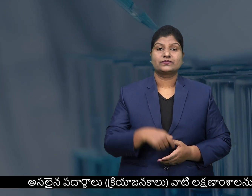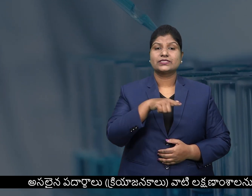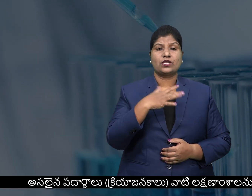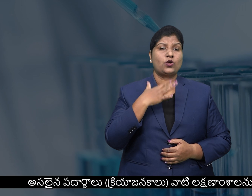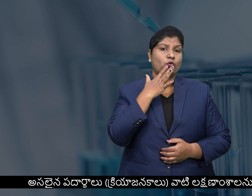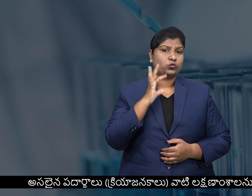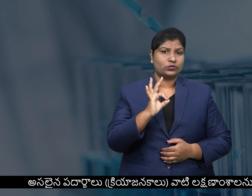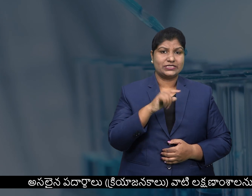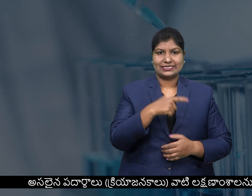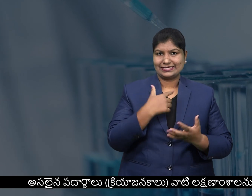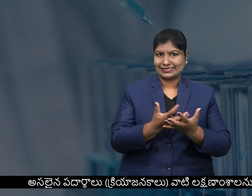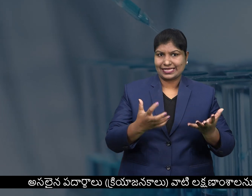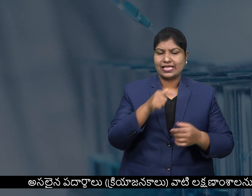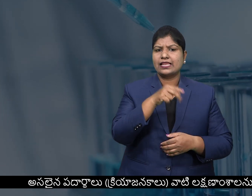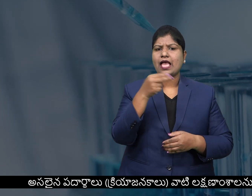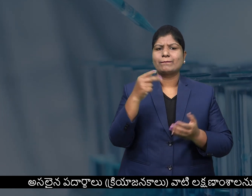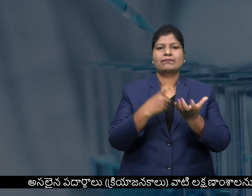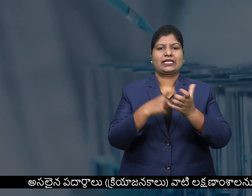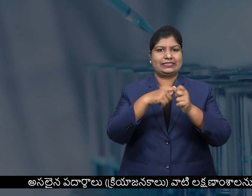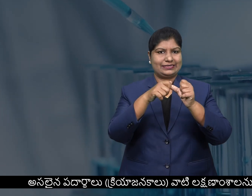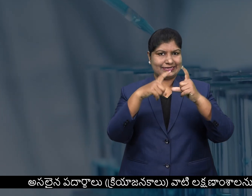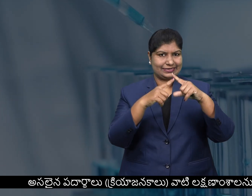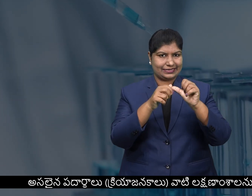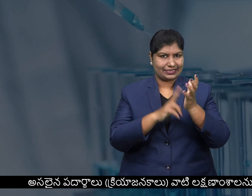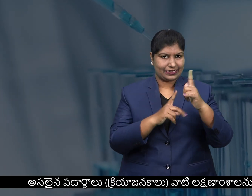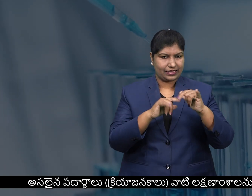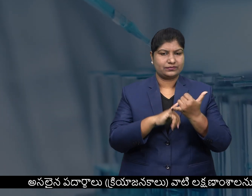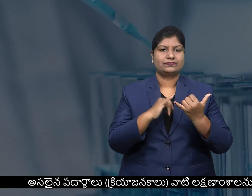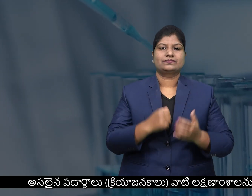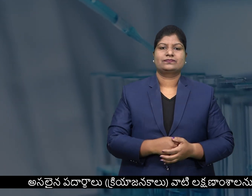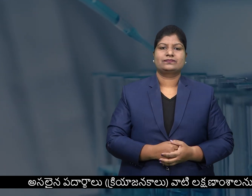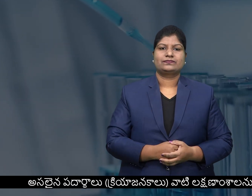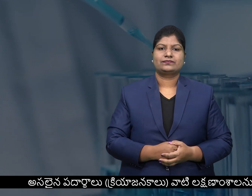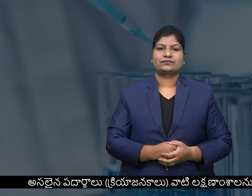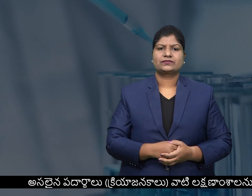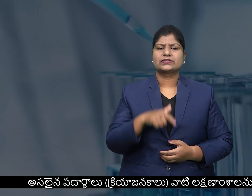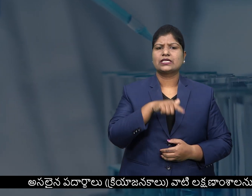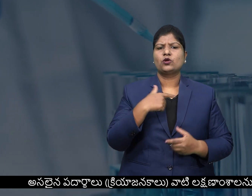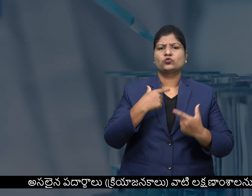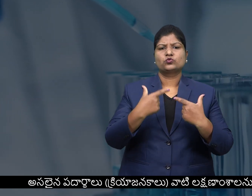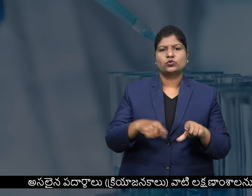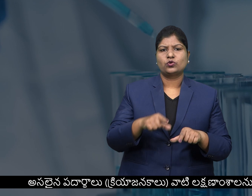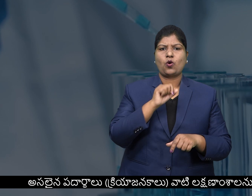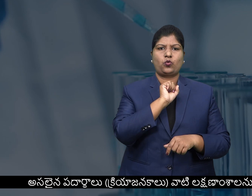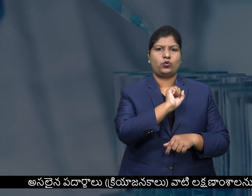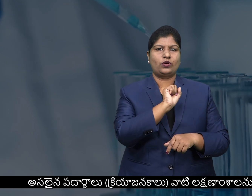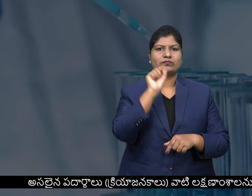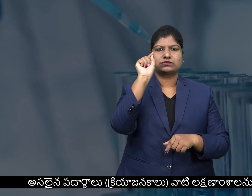అసలైన పదార్థాలు, క్రియాజనకాలు వాటి లక్షణాంశాలను కోల్పోతాయి.